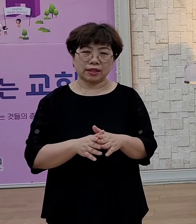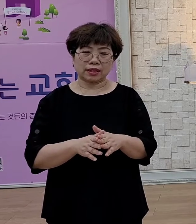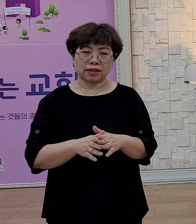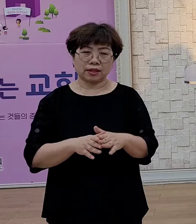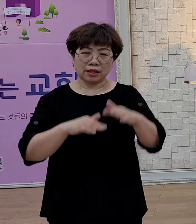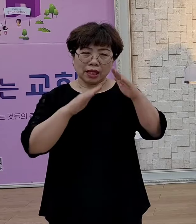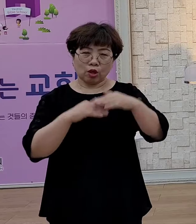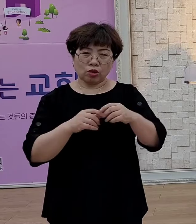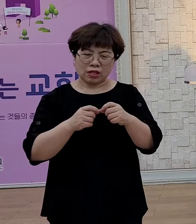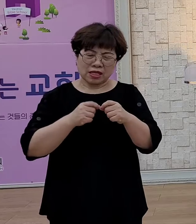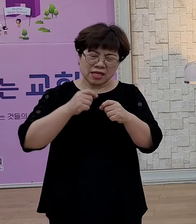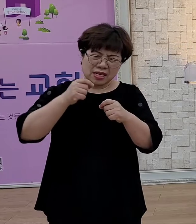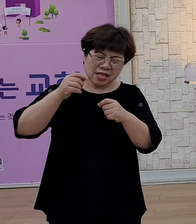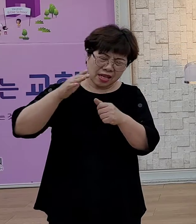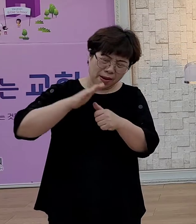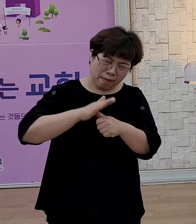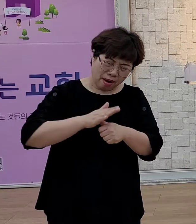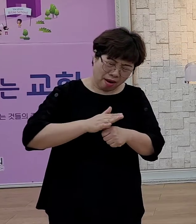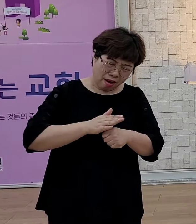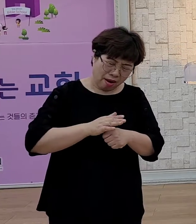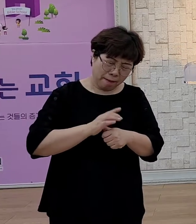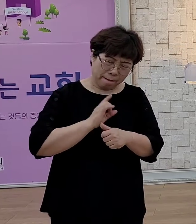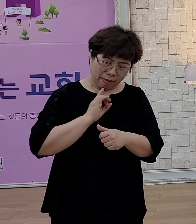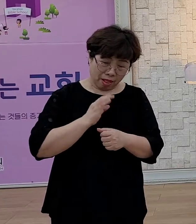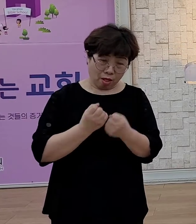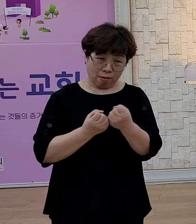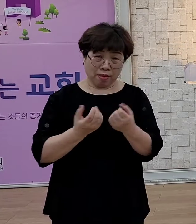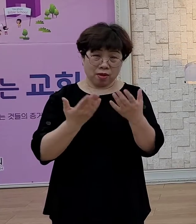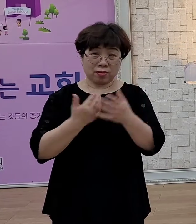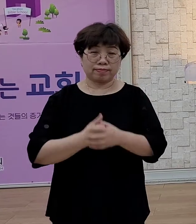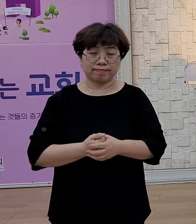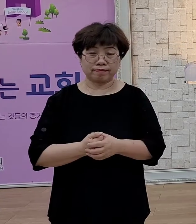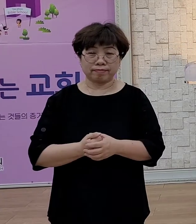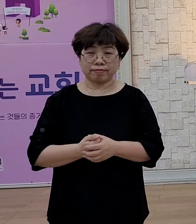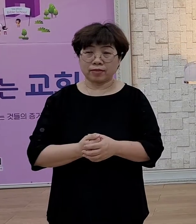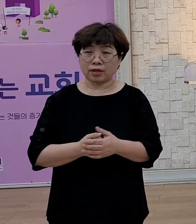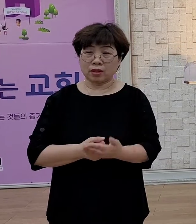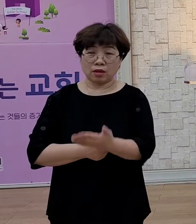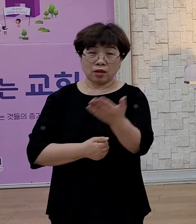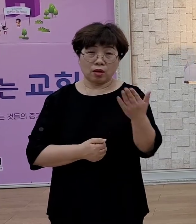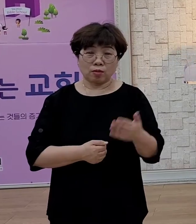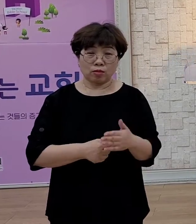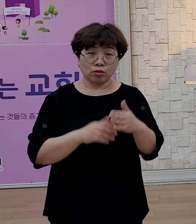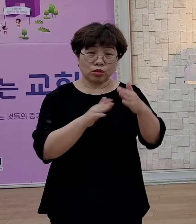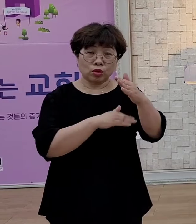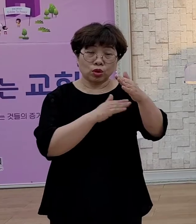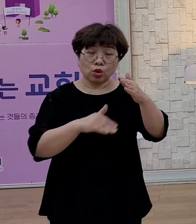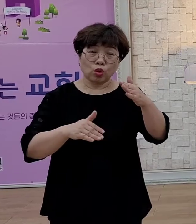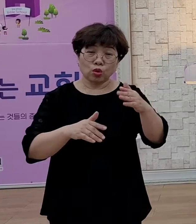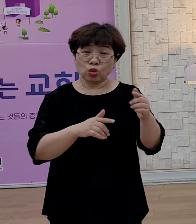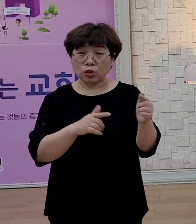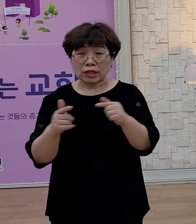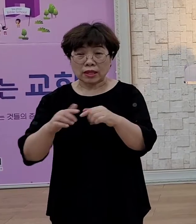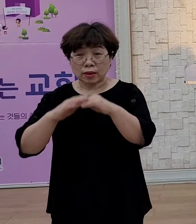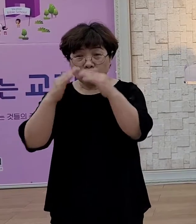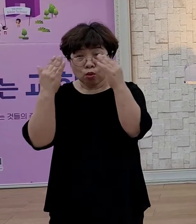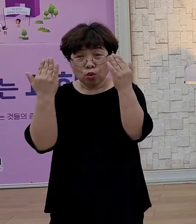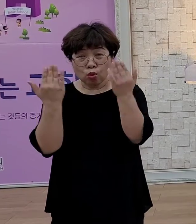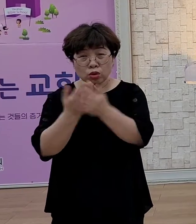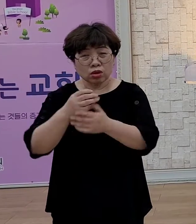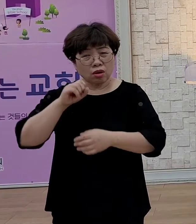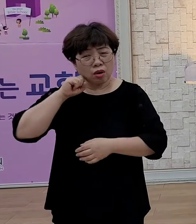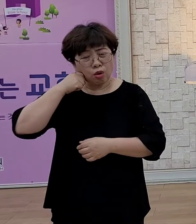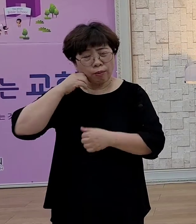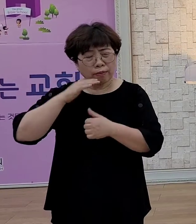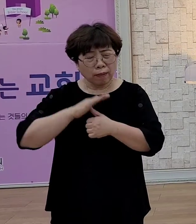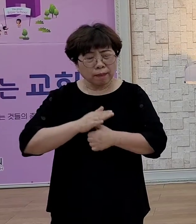드릴 건데 길이 참으라 이렇게 말하고 있는 거예요. 여러분, 성도는 물론 모든 어려움을 다